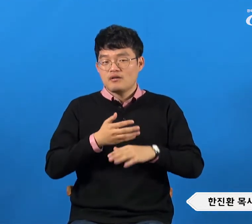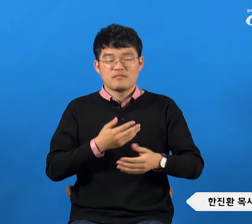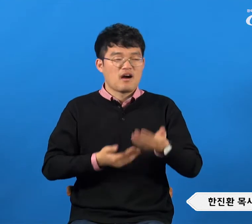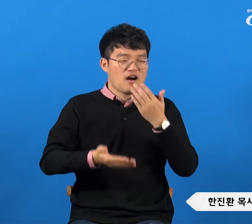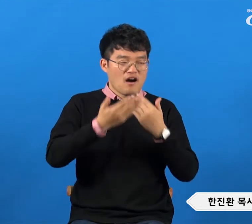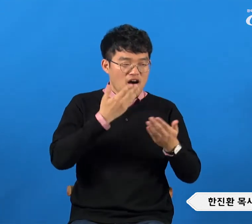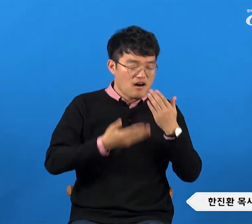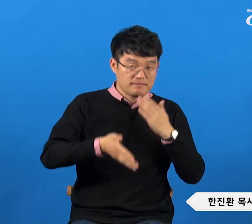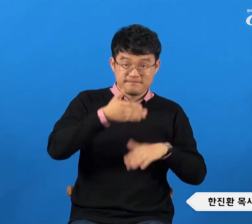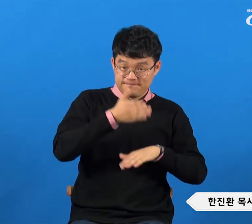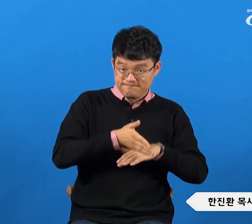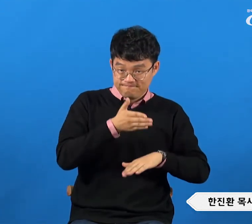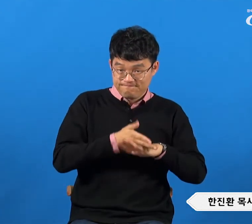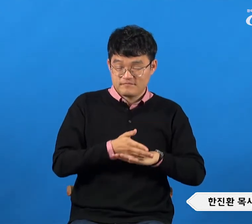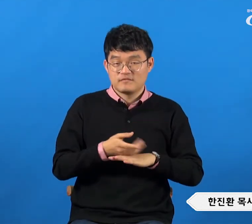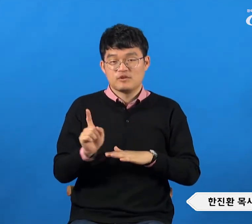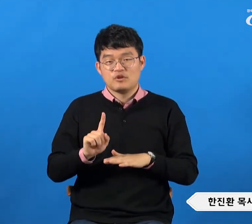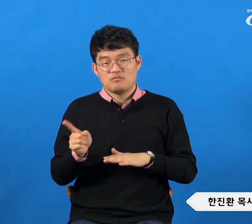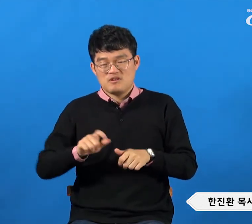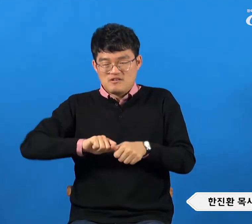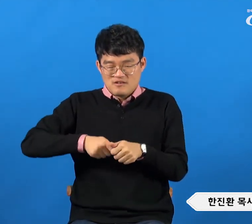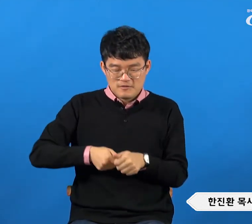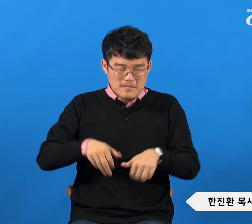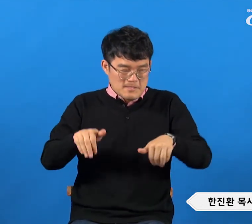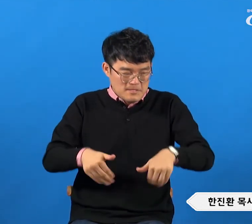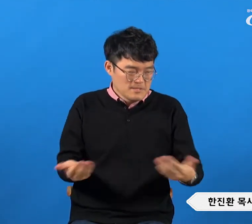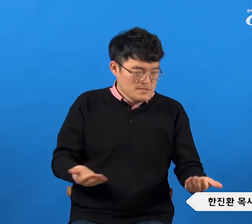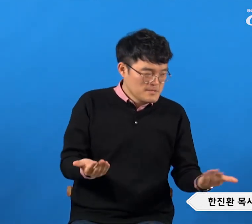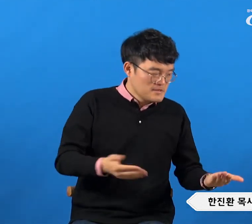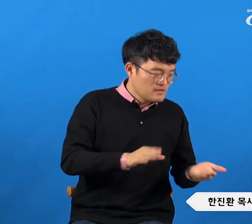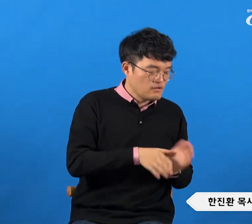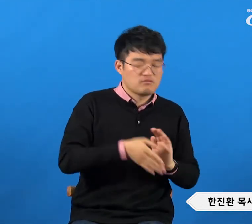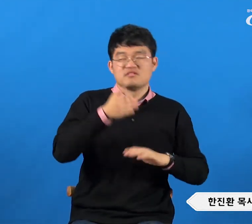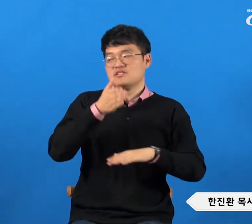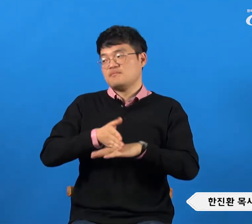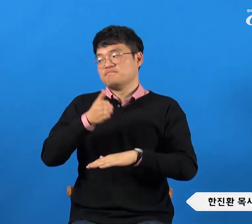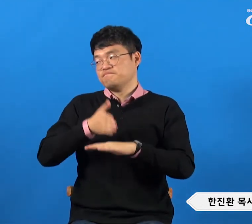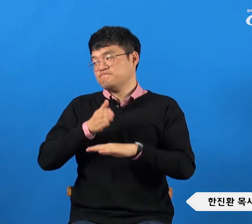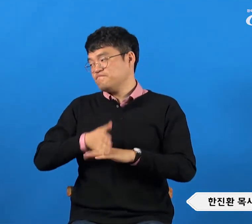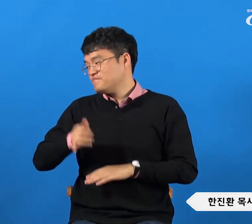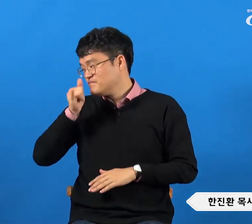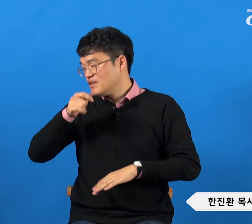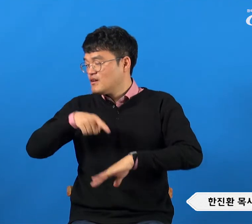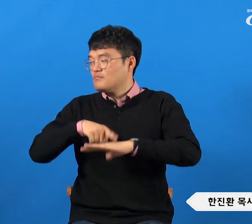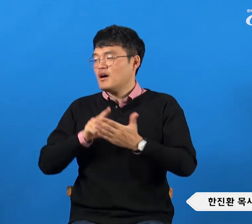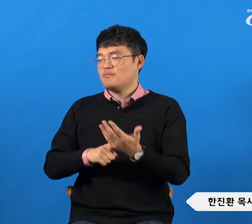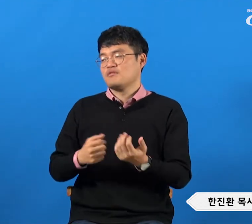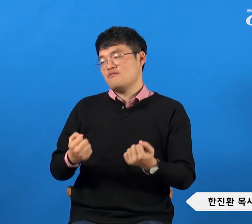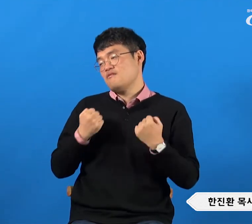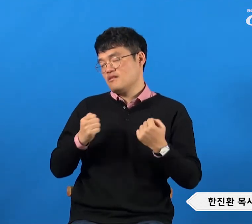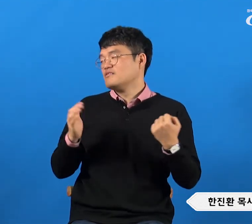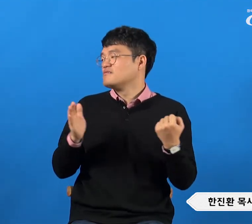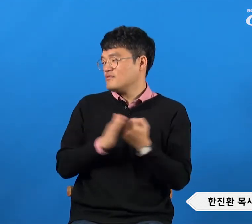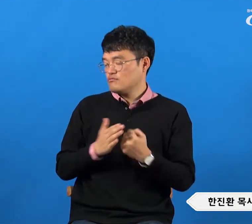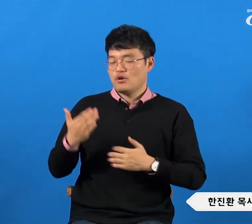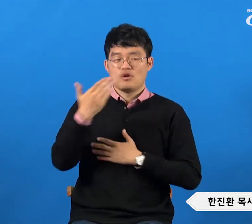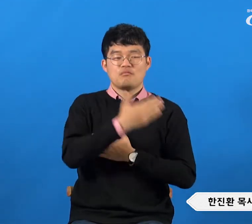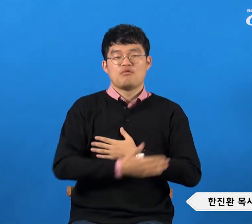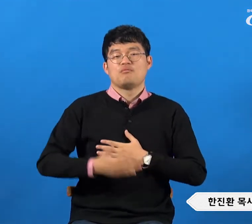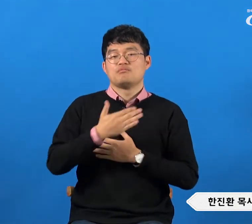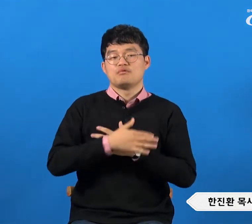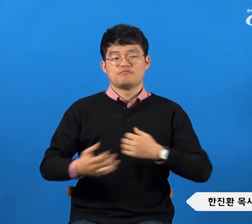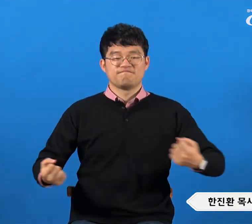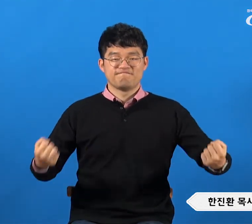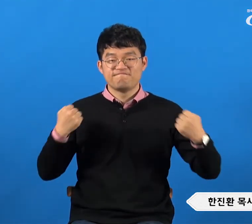감사했고 음식을 먹으며 감사했고 강제 노역을 할 때도 감사했습니다. 마음이 건강했기 때문에